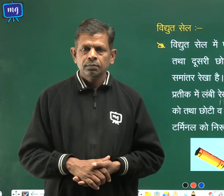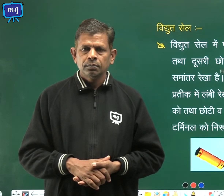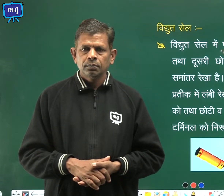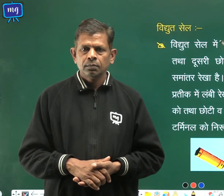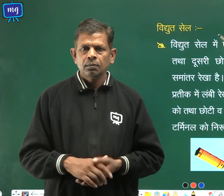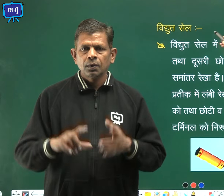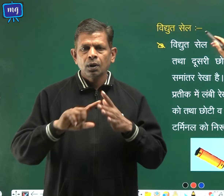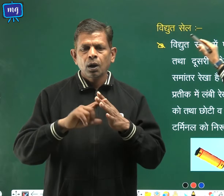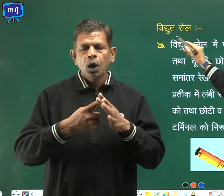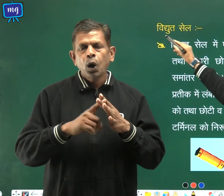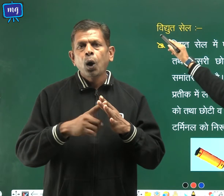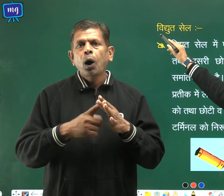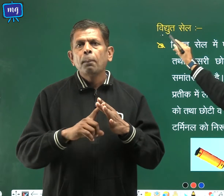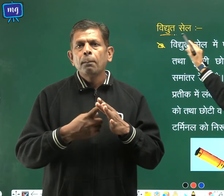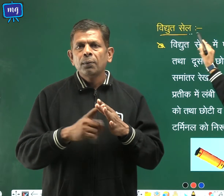विद्युत सेल,